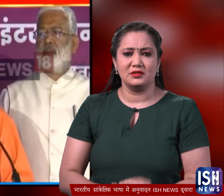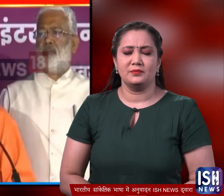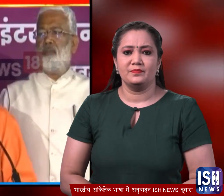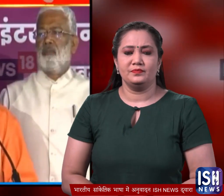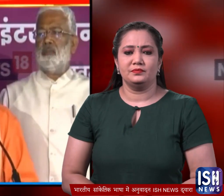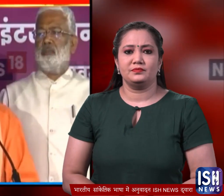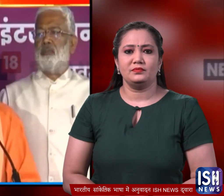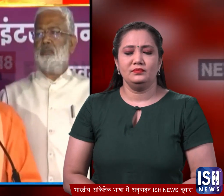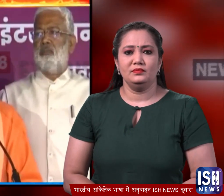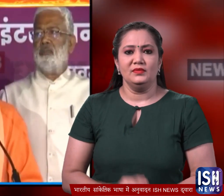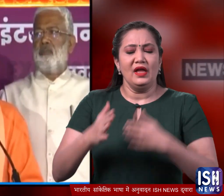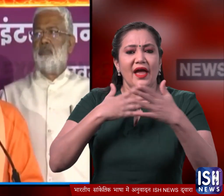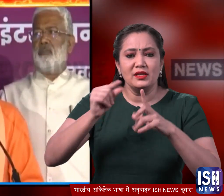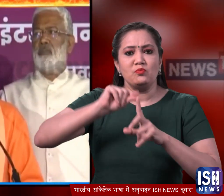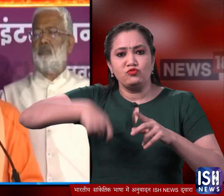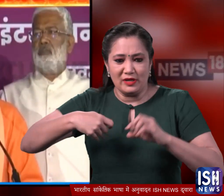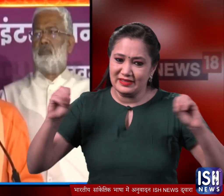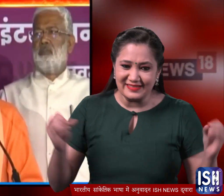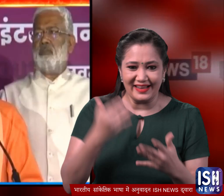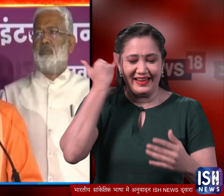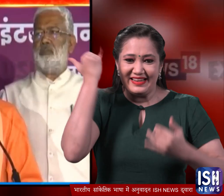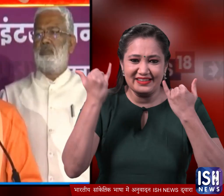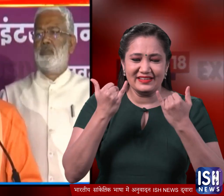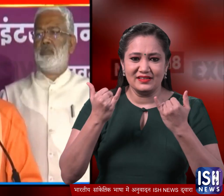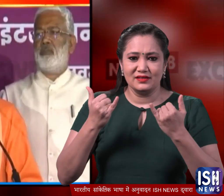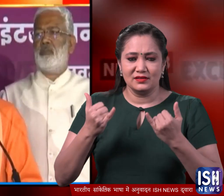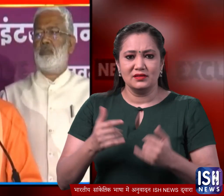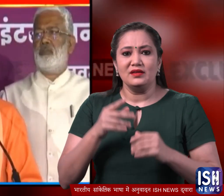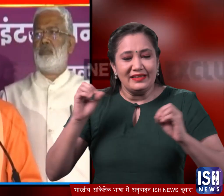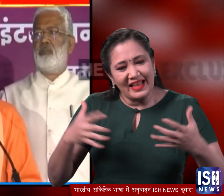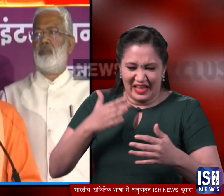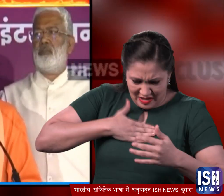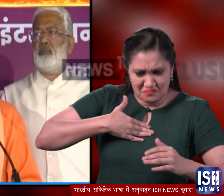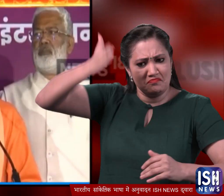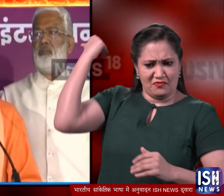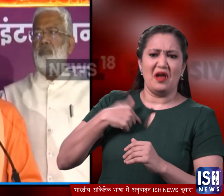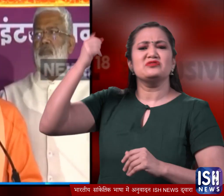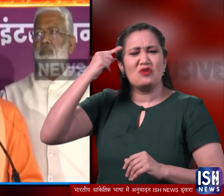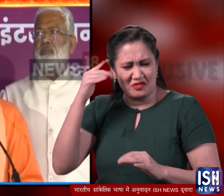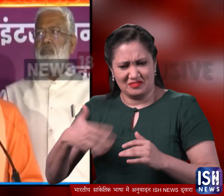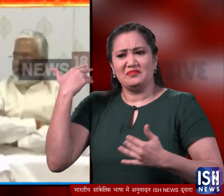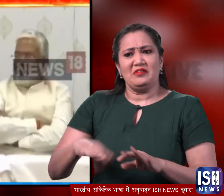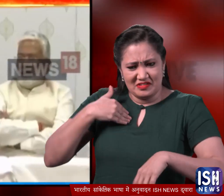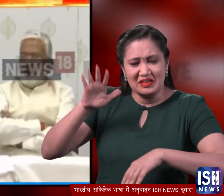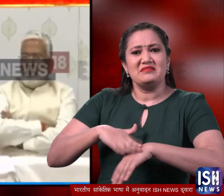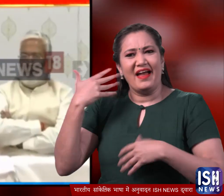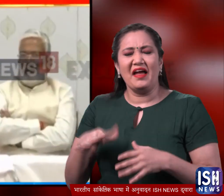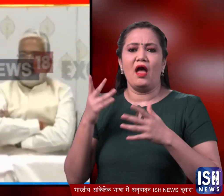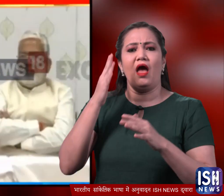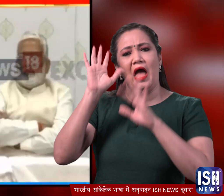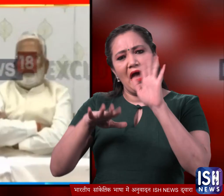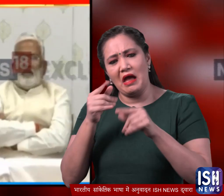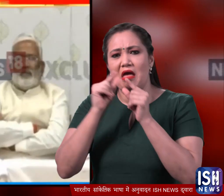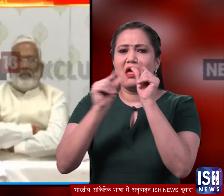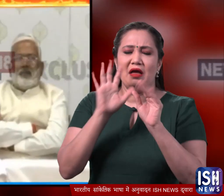लोग किसी भी प्रोजेक्ट के साथ जब लोकार्पण की बात आती है तो कहते साहब हमने भी सोचा था इसको। मुख्यमंत्री ने